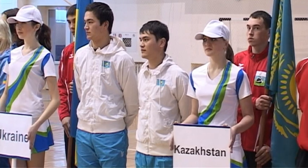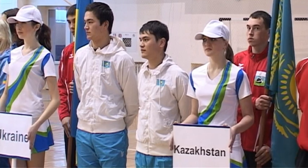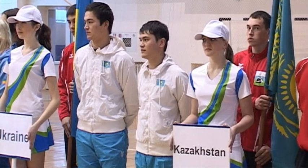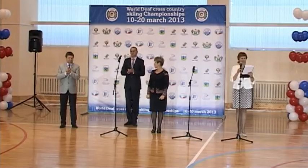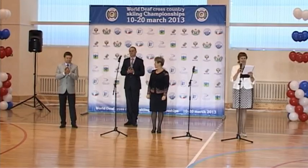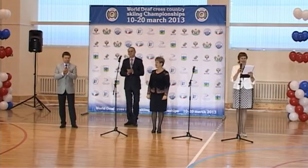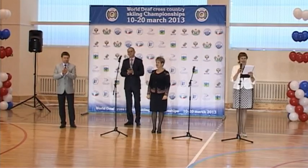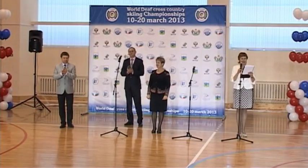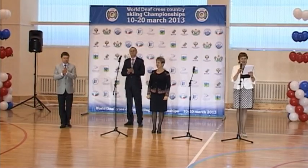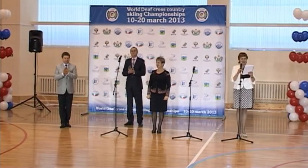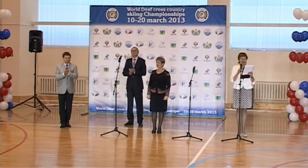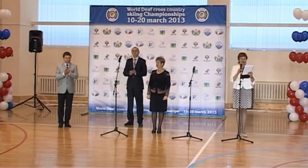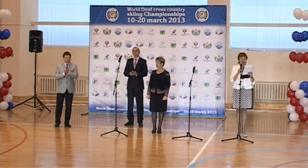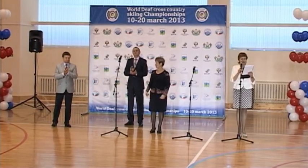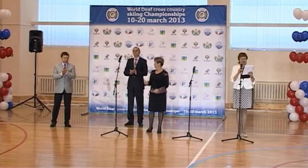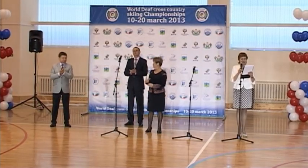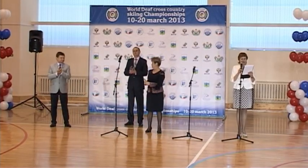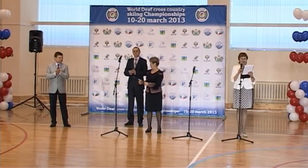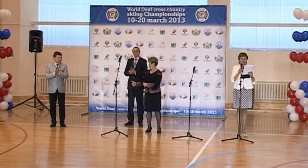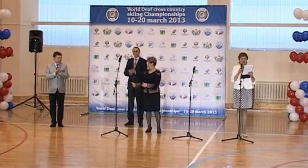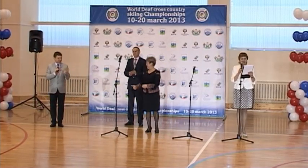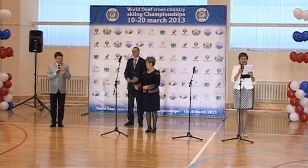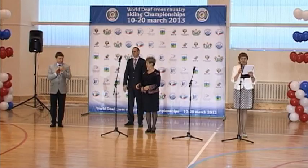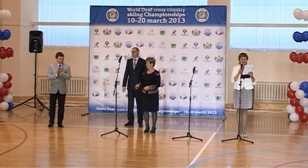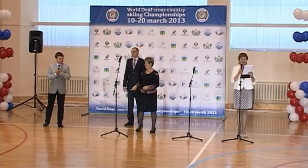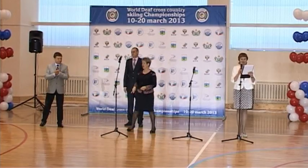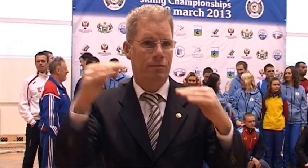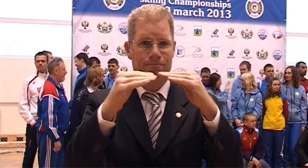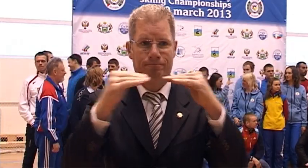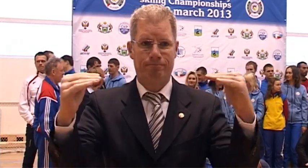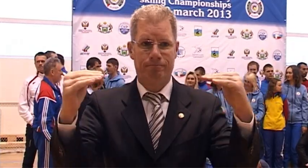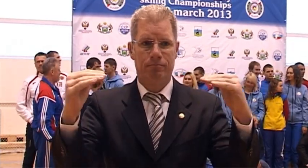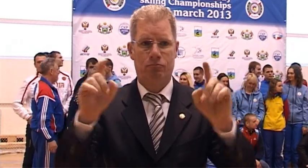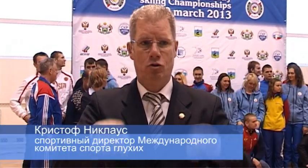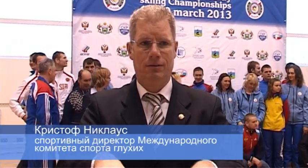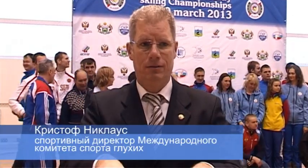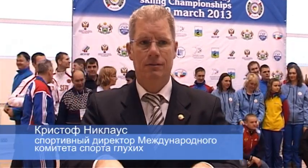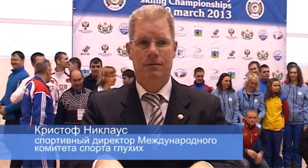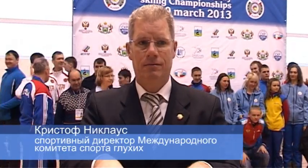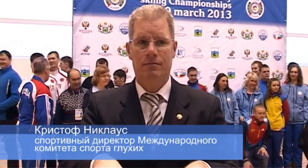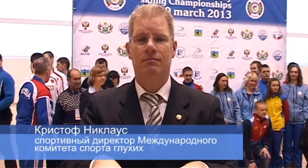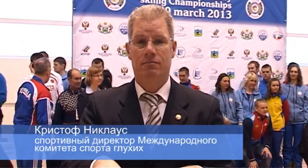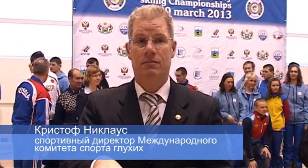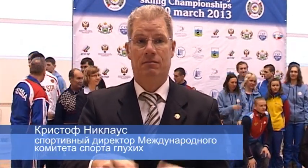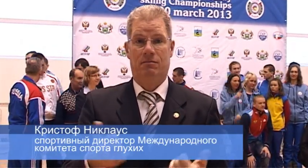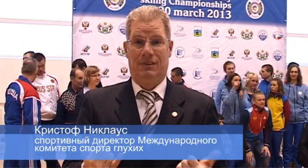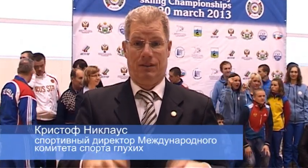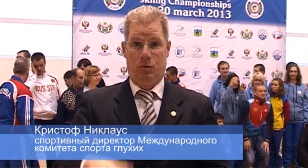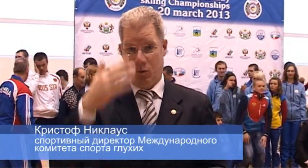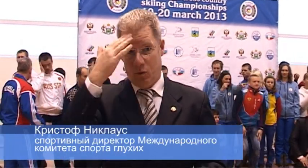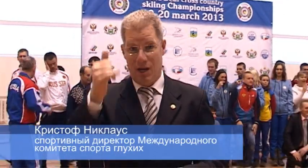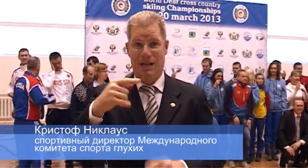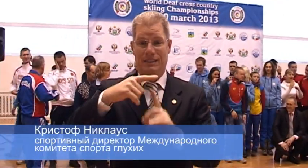и России. Место проведения спортивного праздника выбрано не случайно. Я знаю, что спорт глухих должен быть на уровне, как у